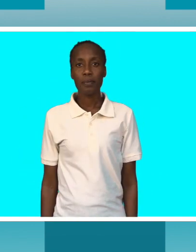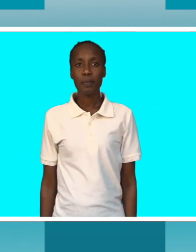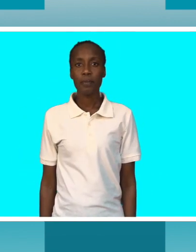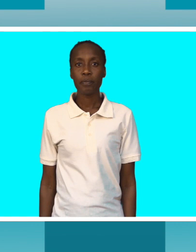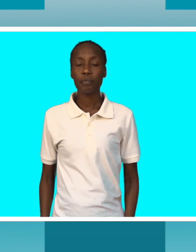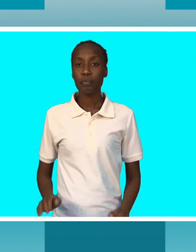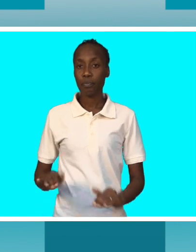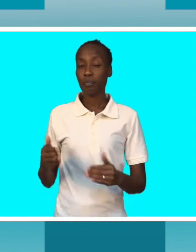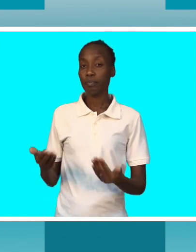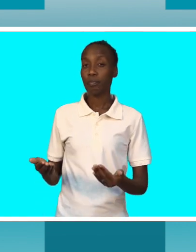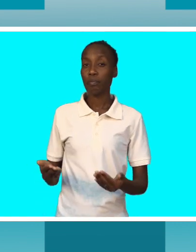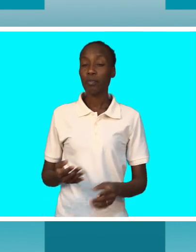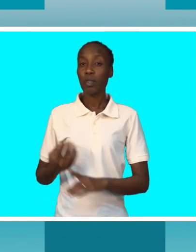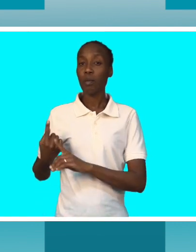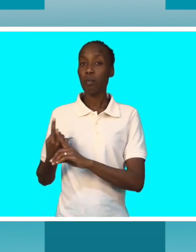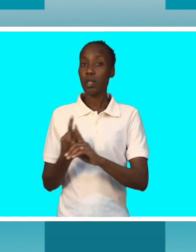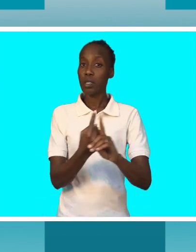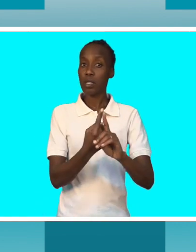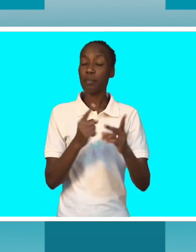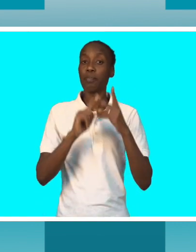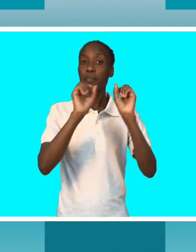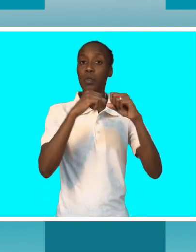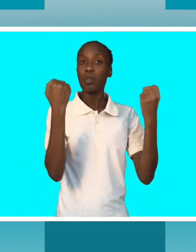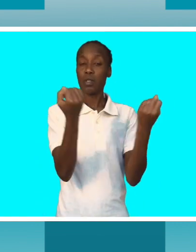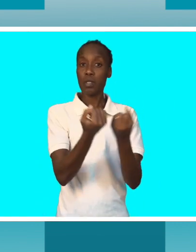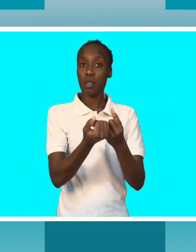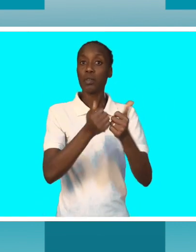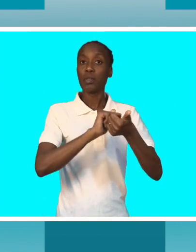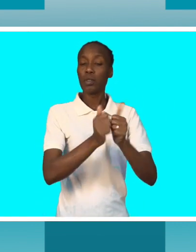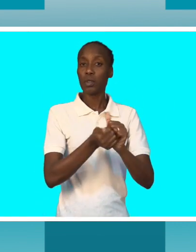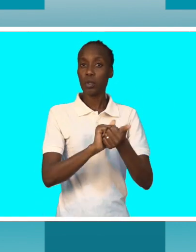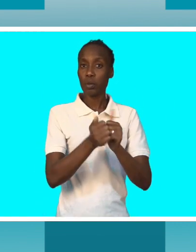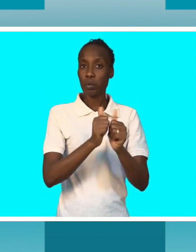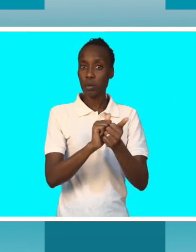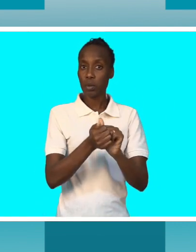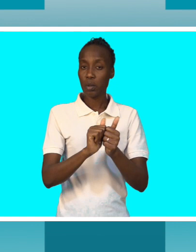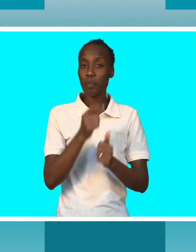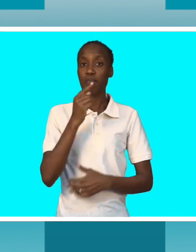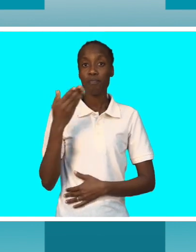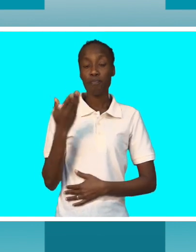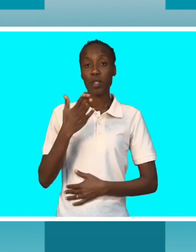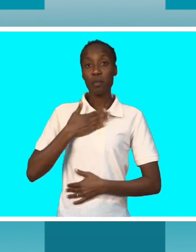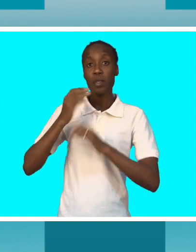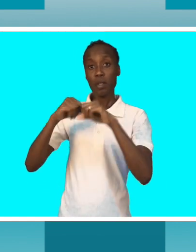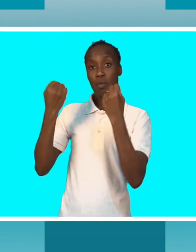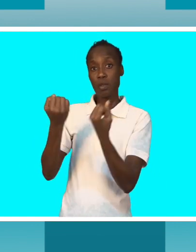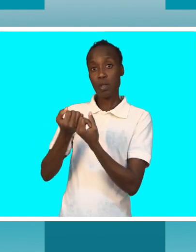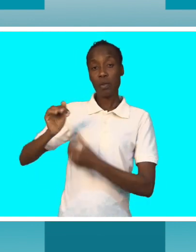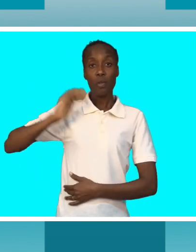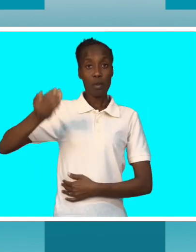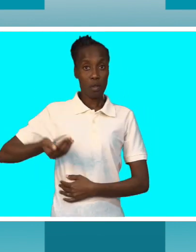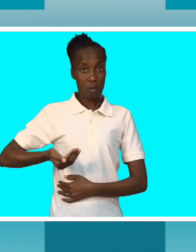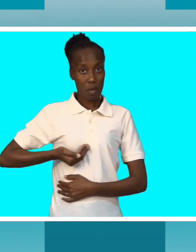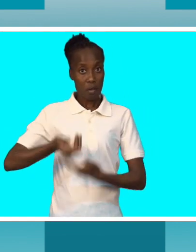Sim, ajuda. Tem que participar também na associação desportiva. Eu saímos na minha associação das mulheres, aí